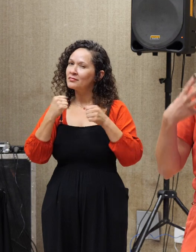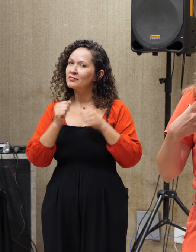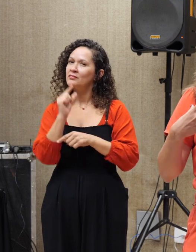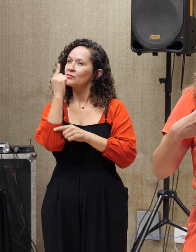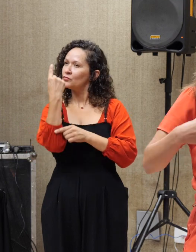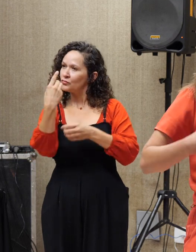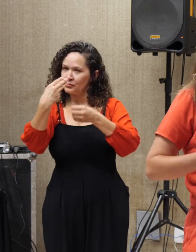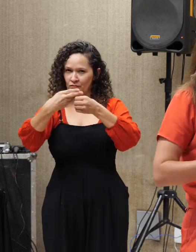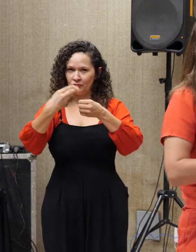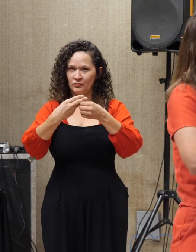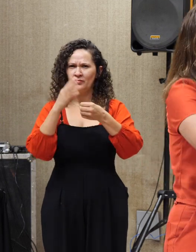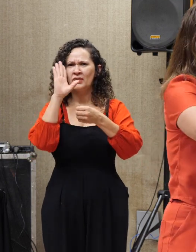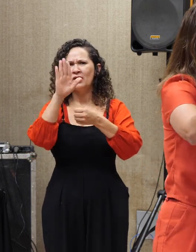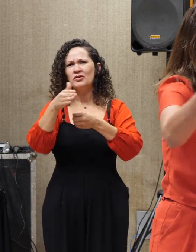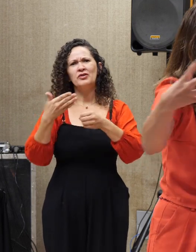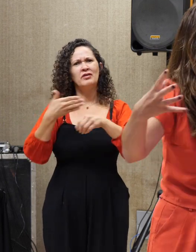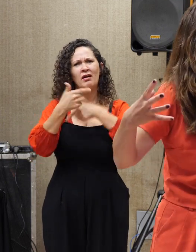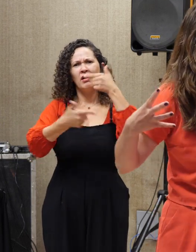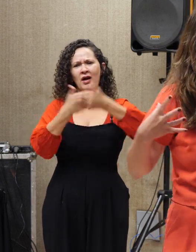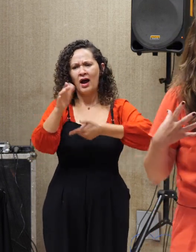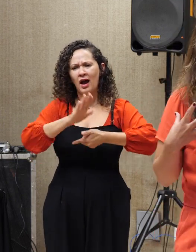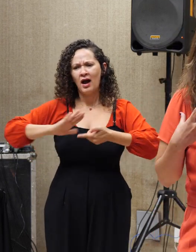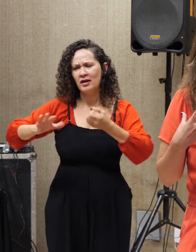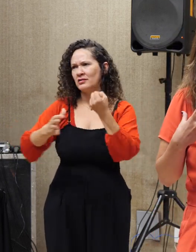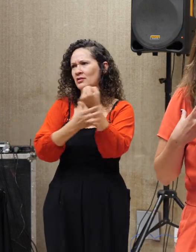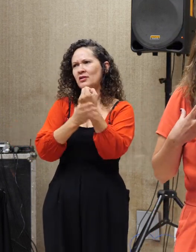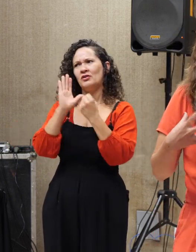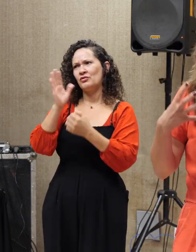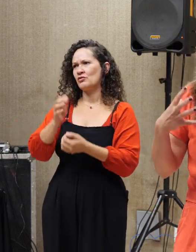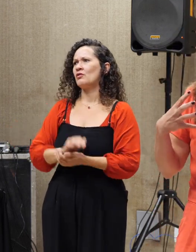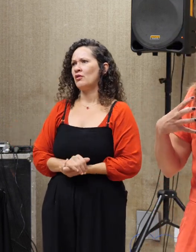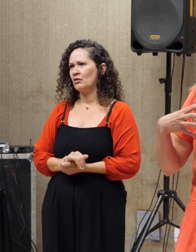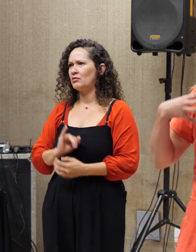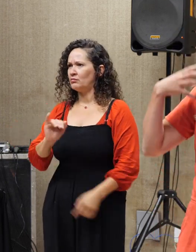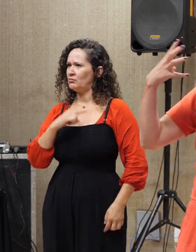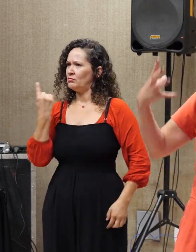o município, ele já faz muito na área da segurança.